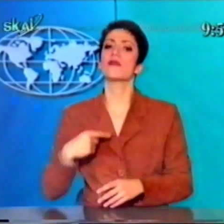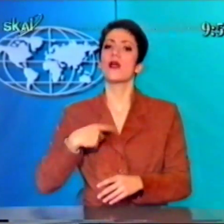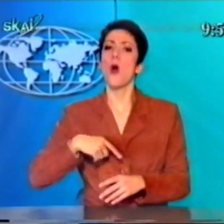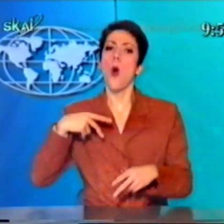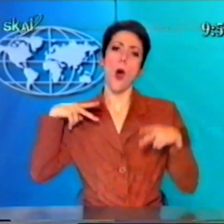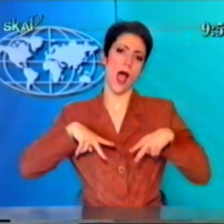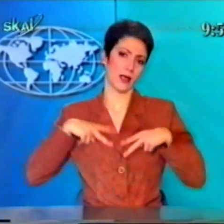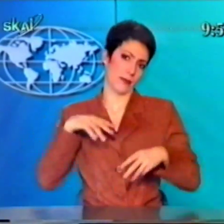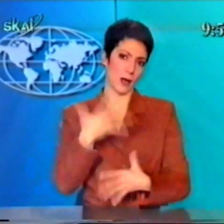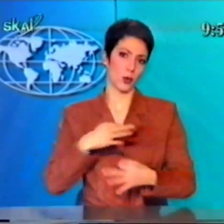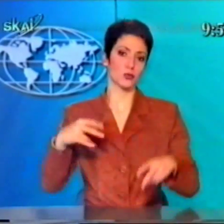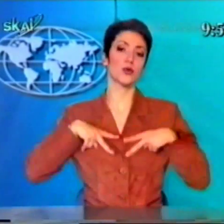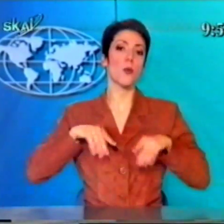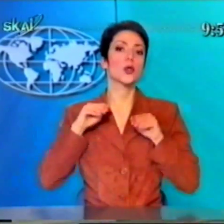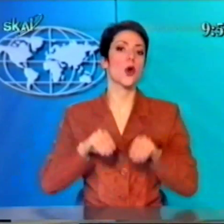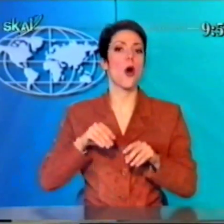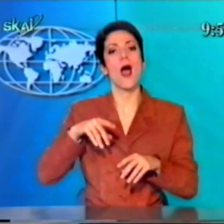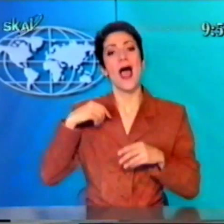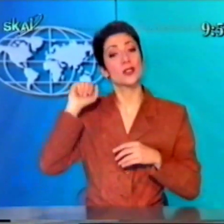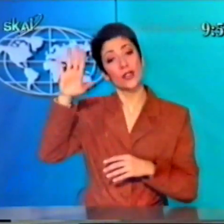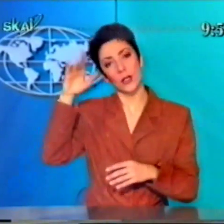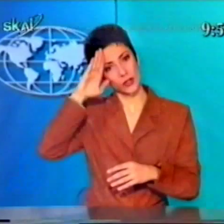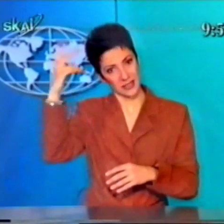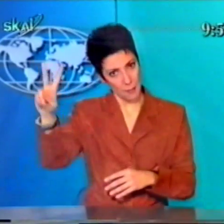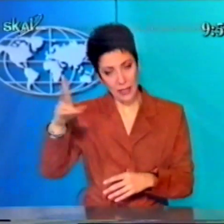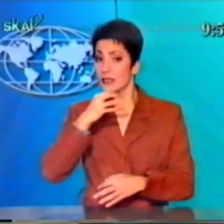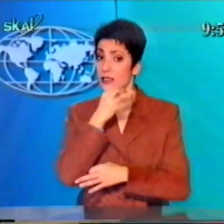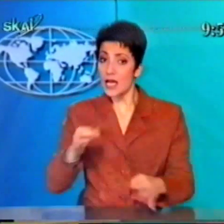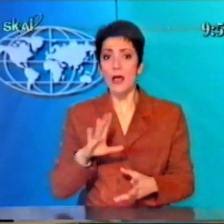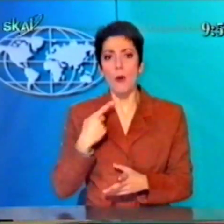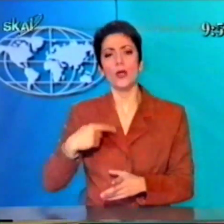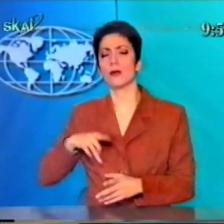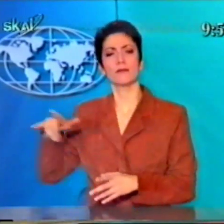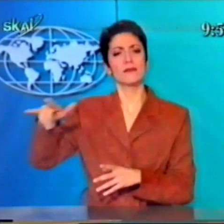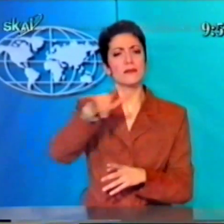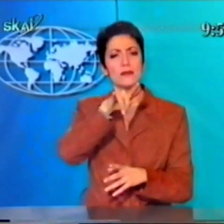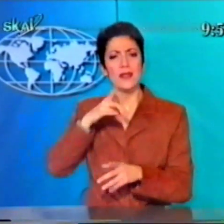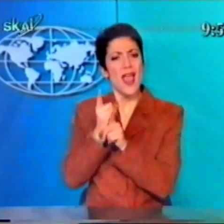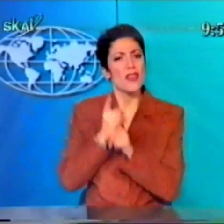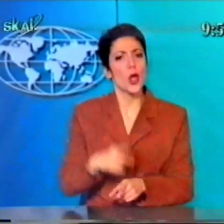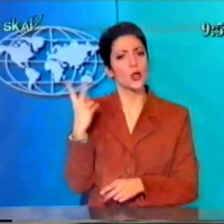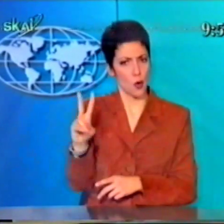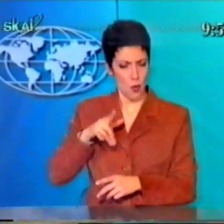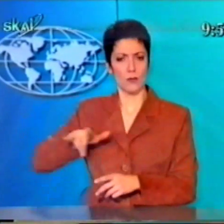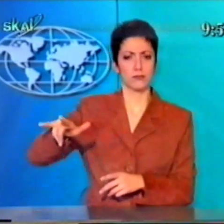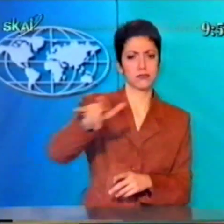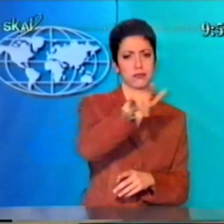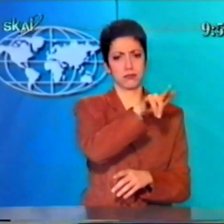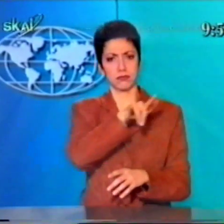του Κούρδου ηγέτη περιφέρεται στην Ευρώπη χωρίς προορισμό. Στο μεταξύ, η τουρκική κυβέρνηση ζήτησε από τις